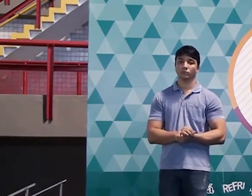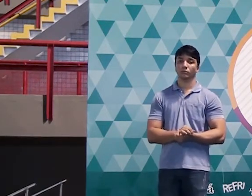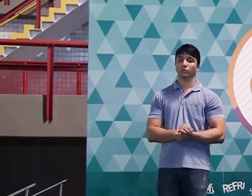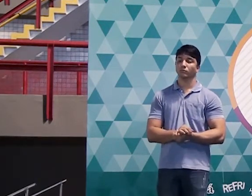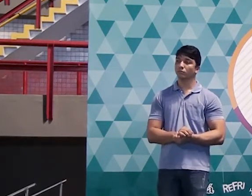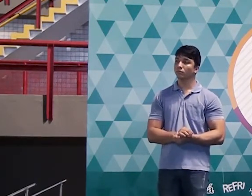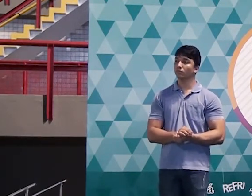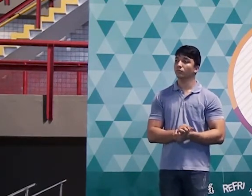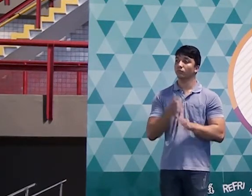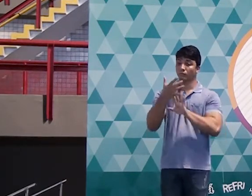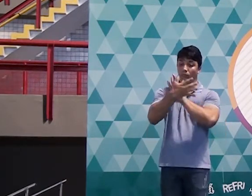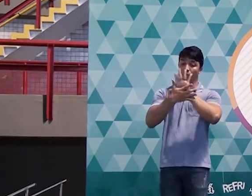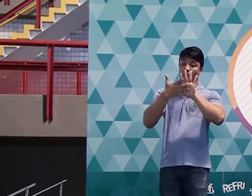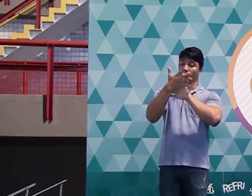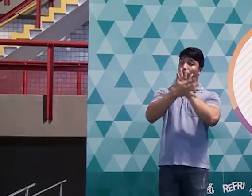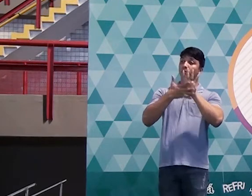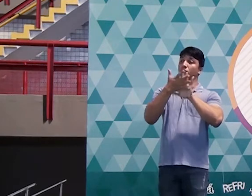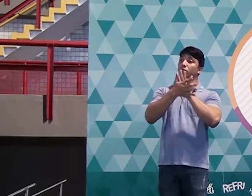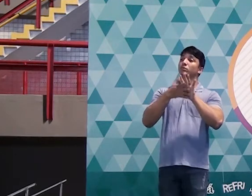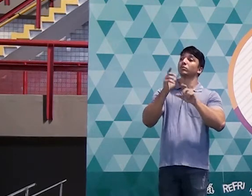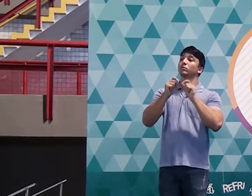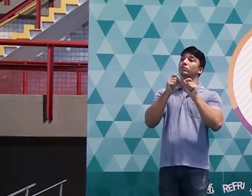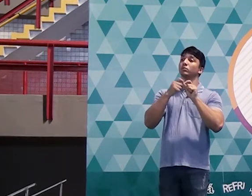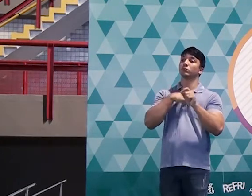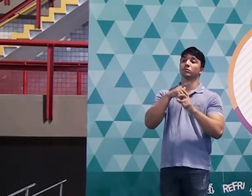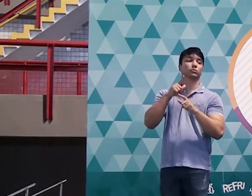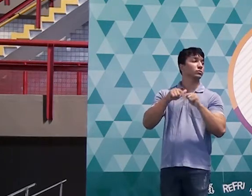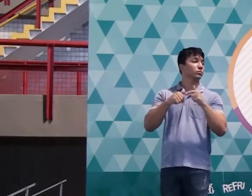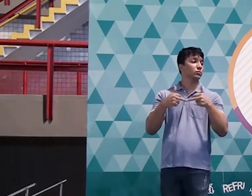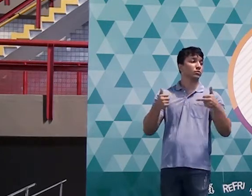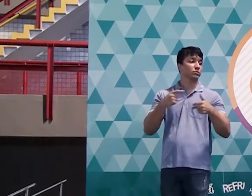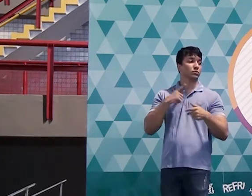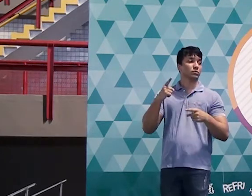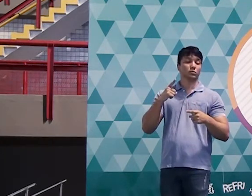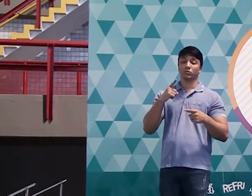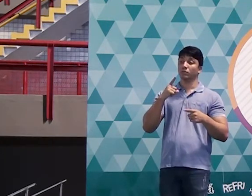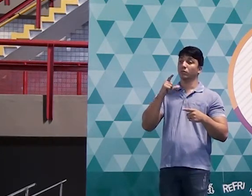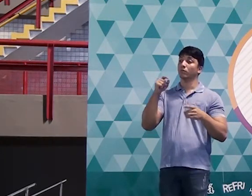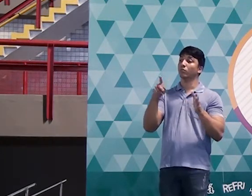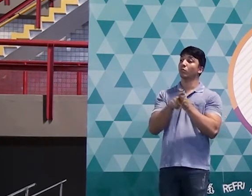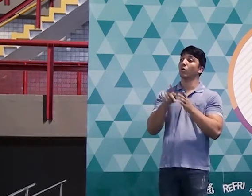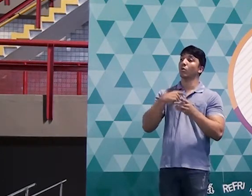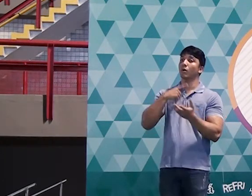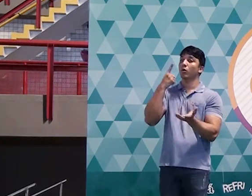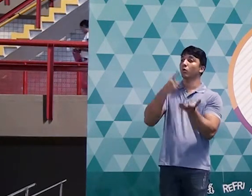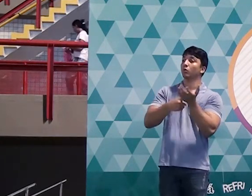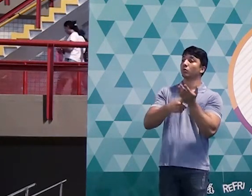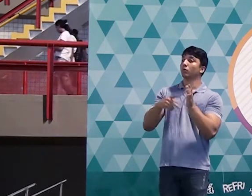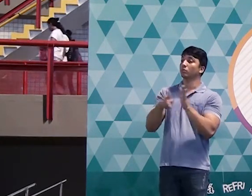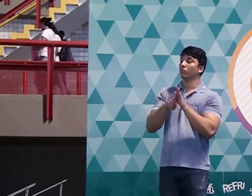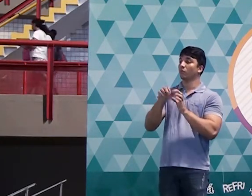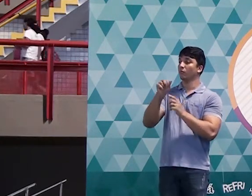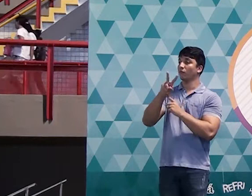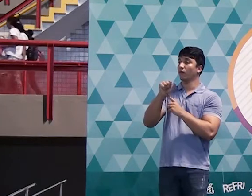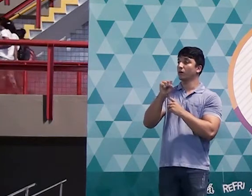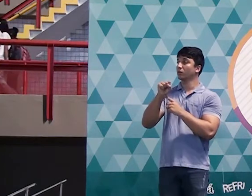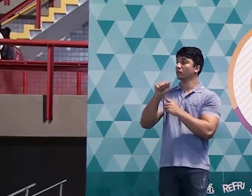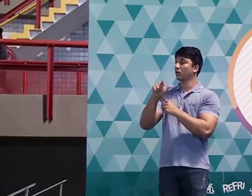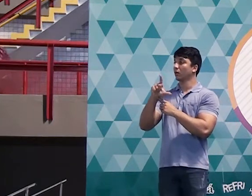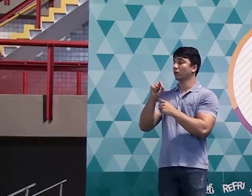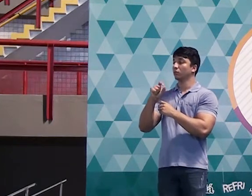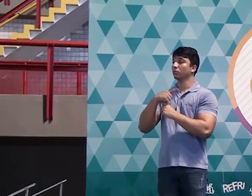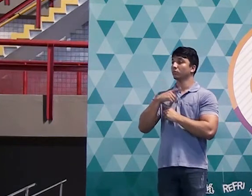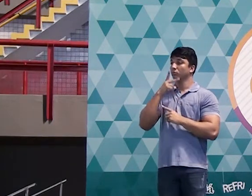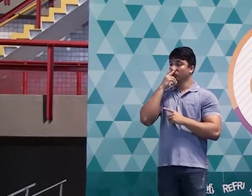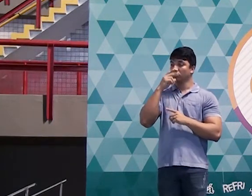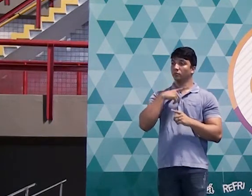O texto narra um dos atos que selava o contrato feudo-vassálico, sobre a